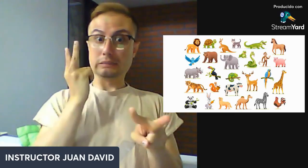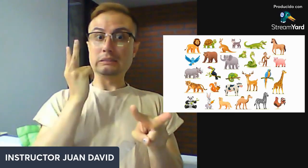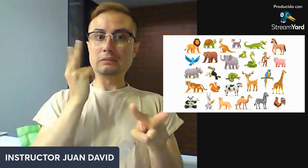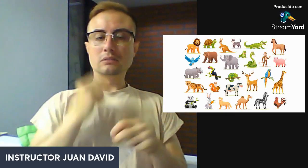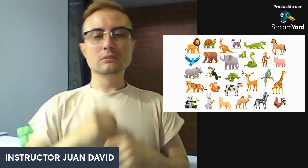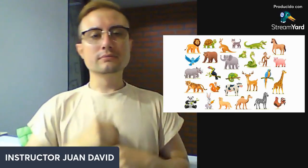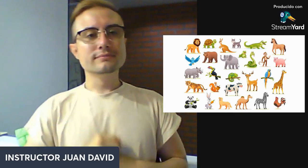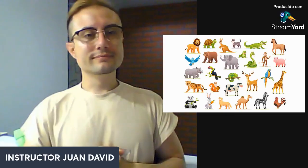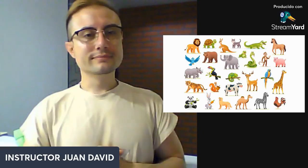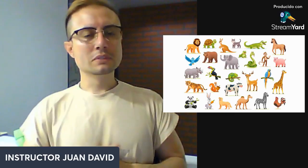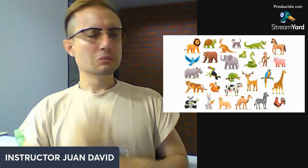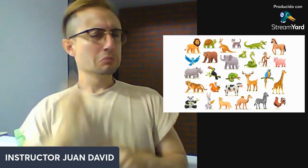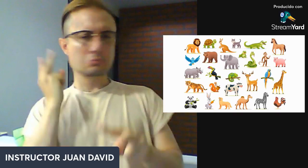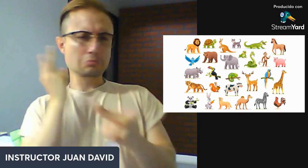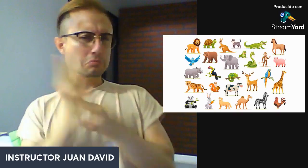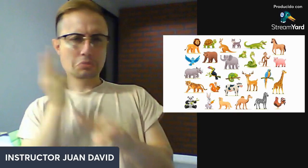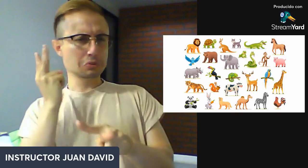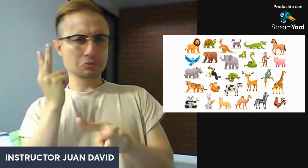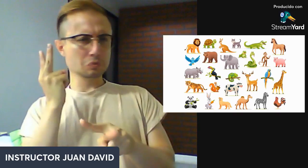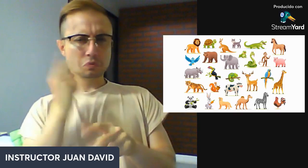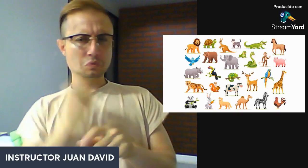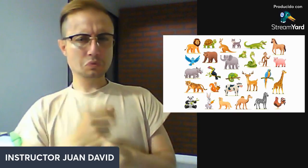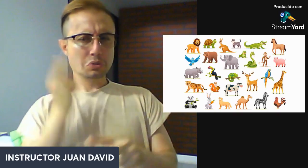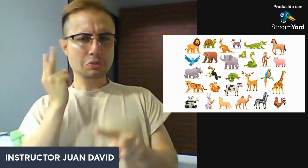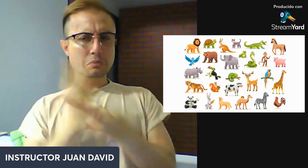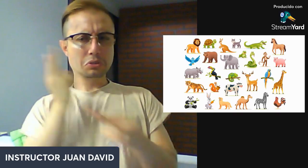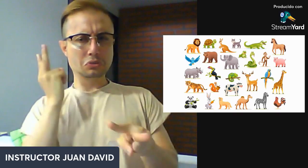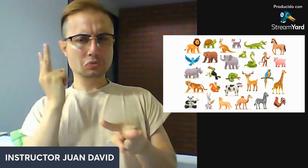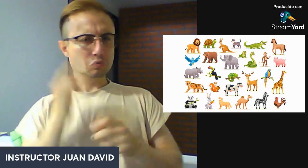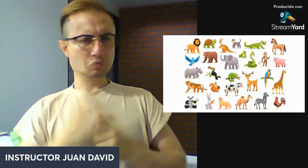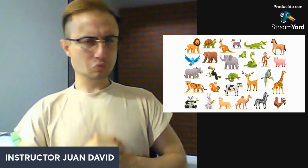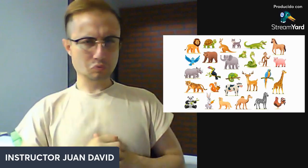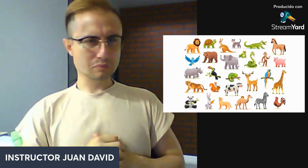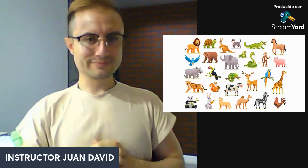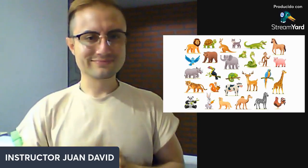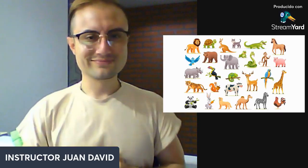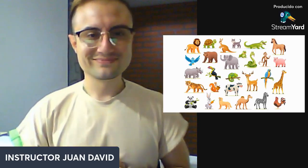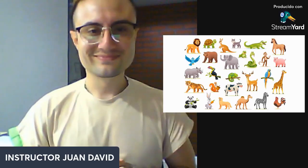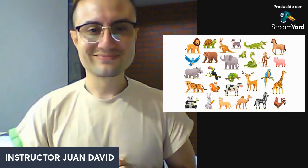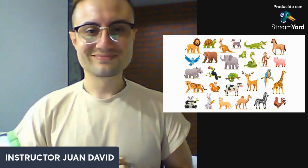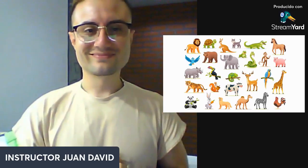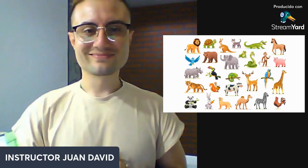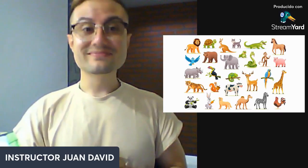Si es muy peligroso, pues el gesto también, ¿sí? O si no es peligroso.